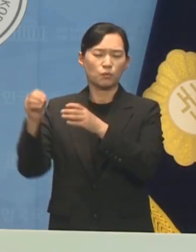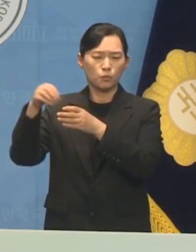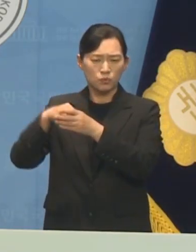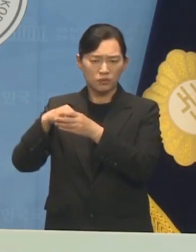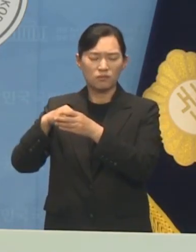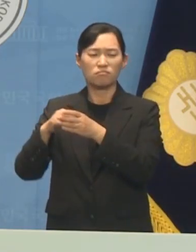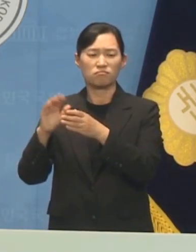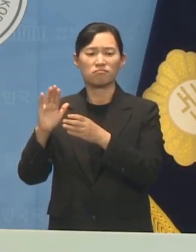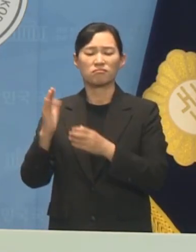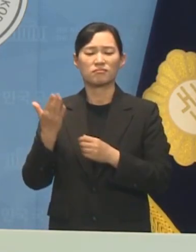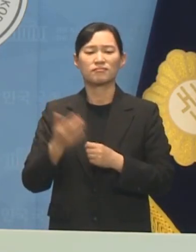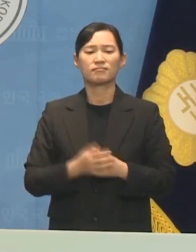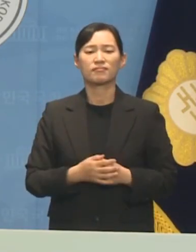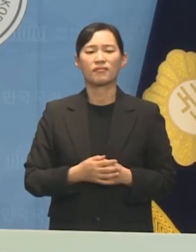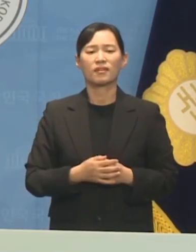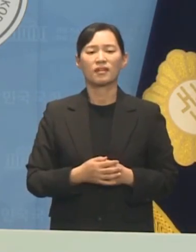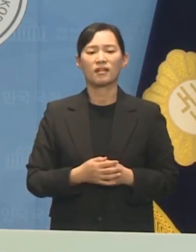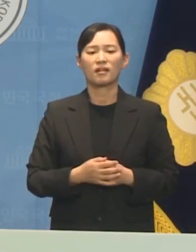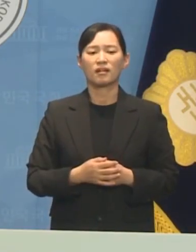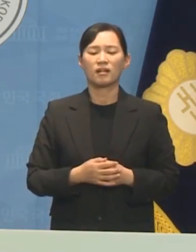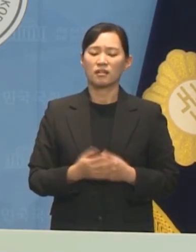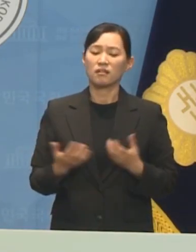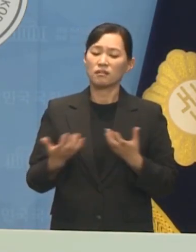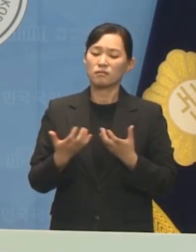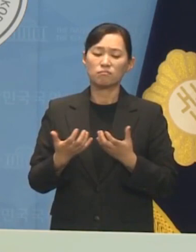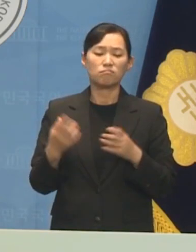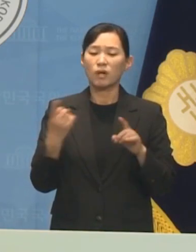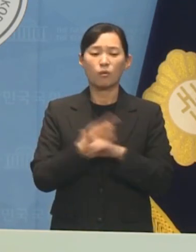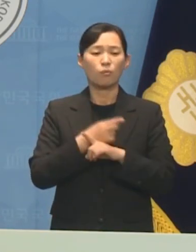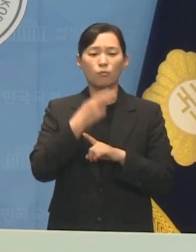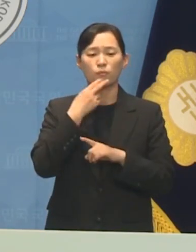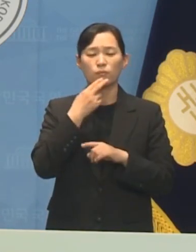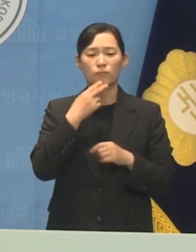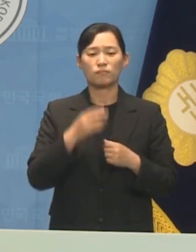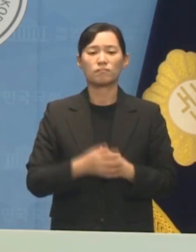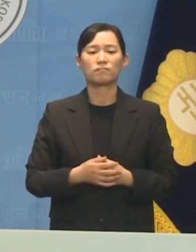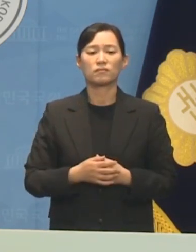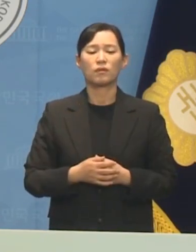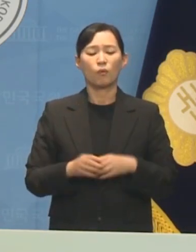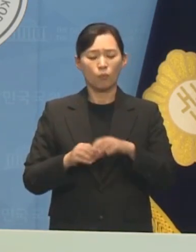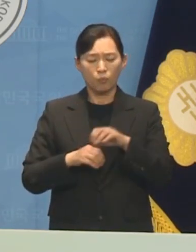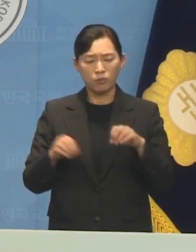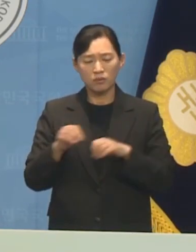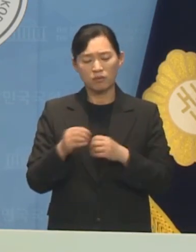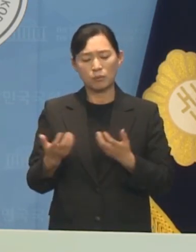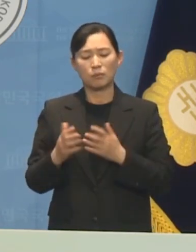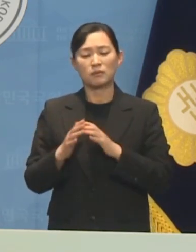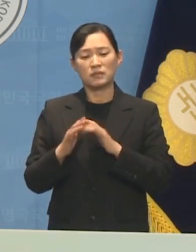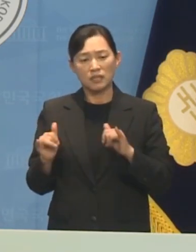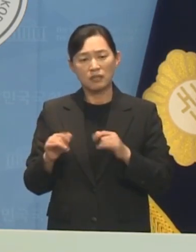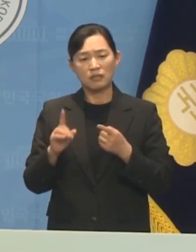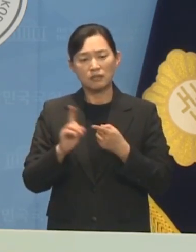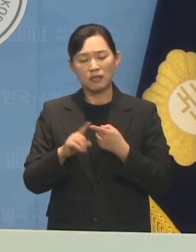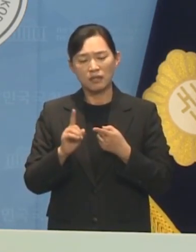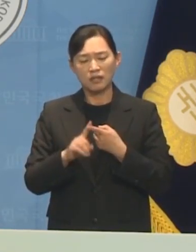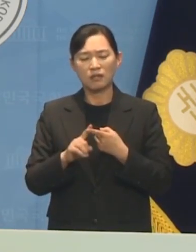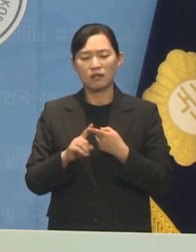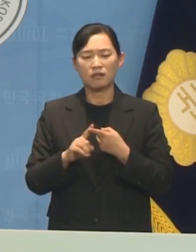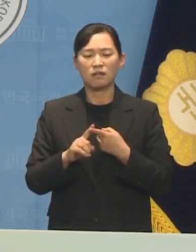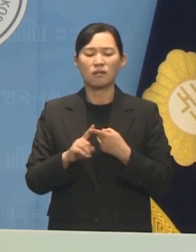소속이 되어도 우리의 업무는 변한 것이 없습니다. 오히려 저희 노동자들에 대한